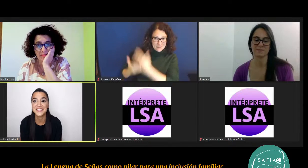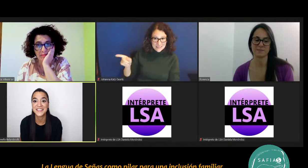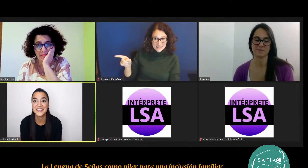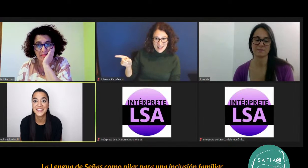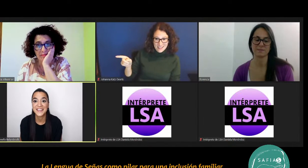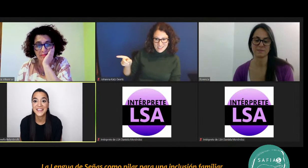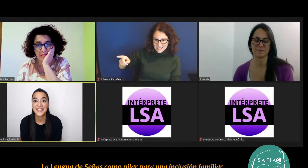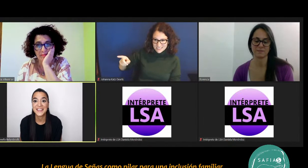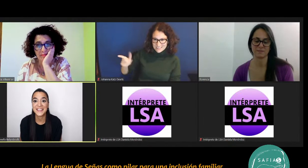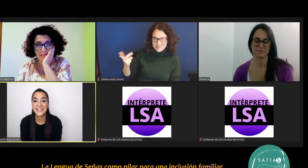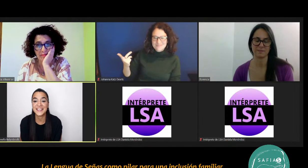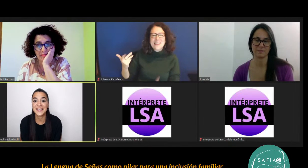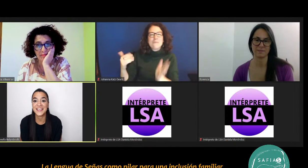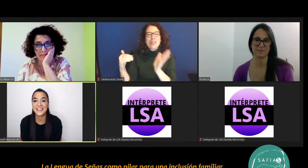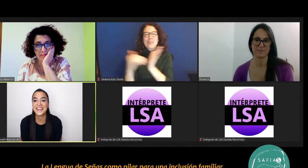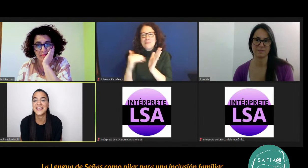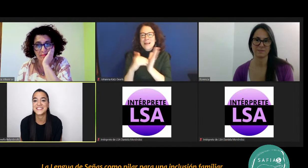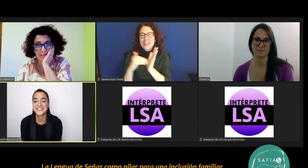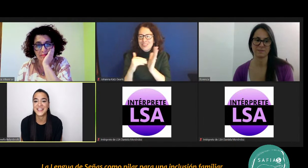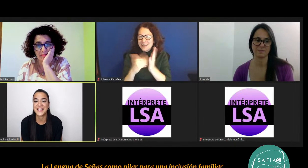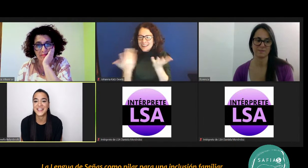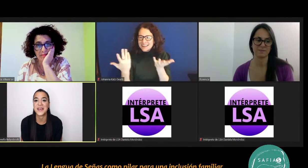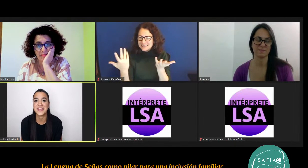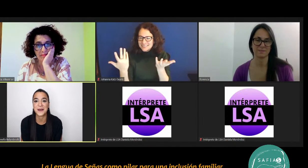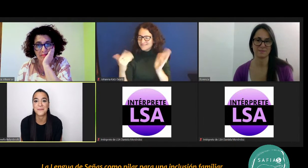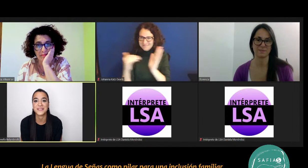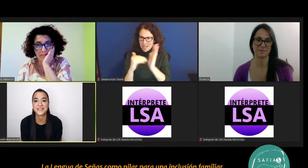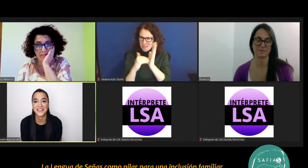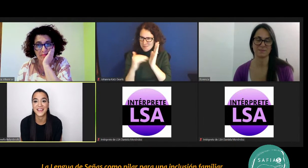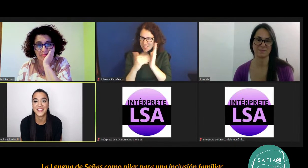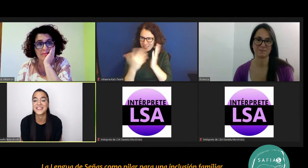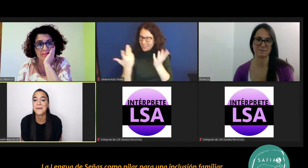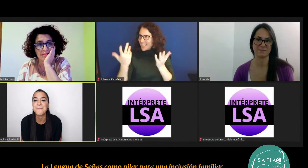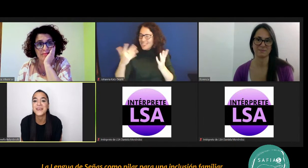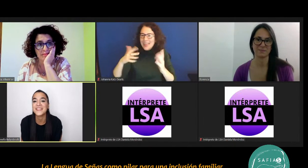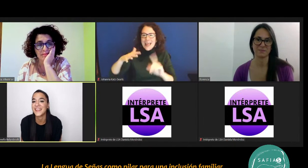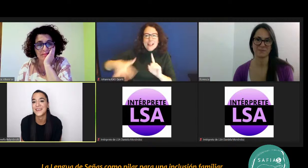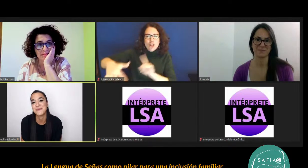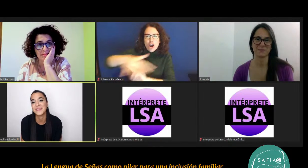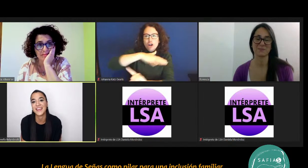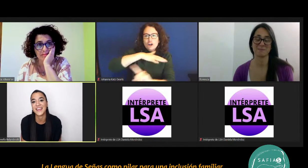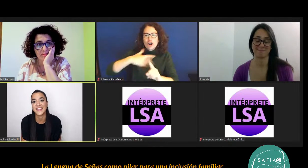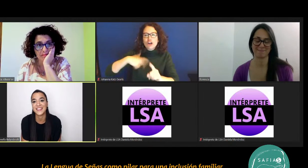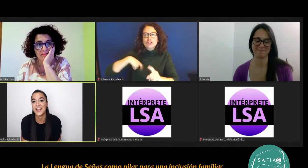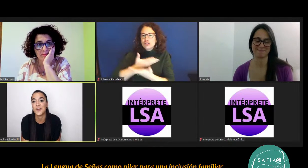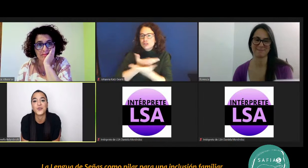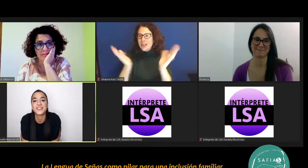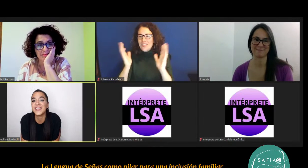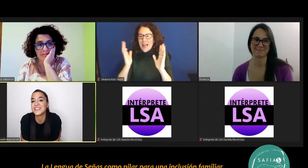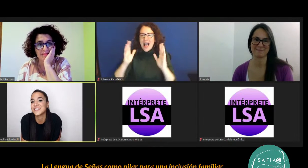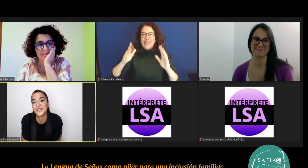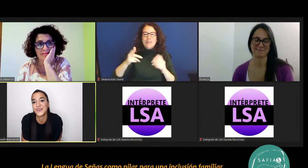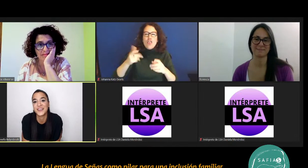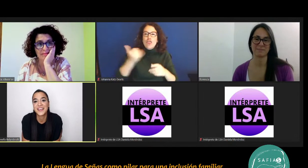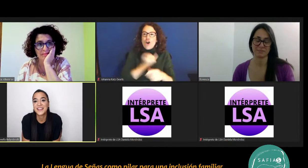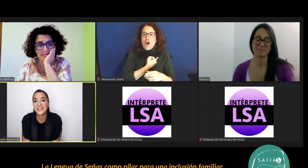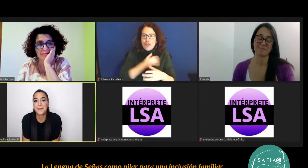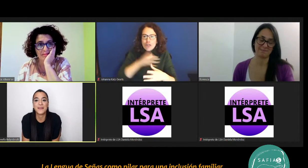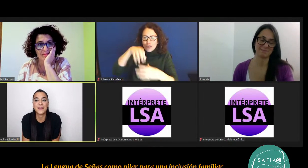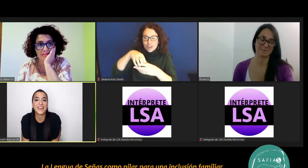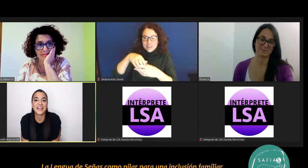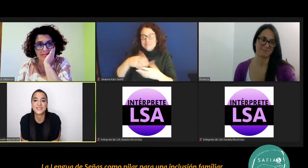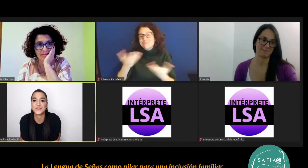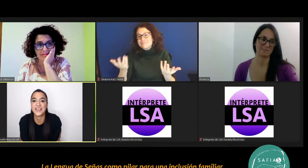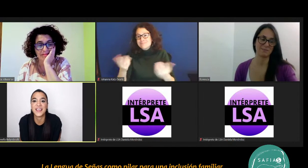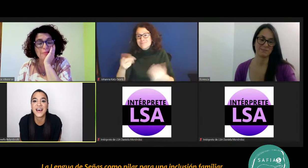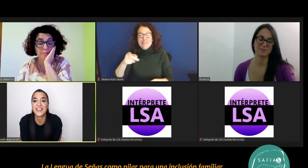señas, y quién es la que tiene una discapacidad. Depende del contexto,